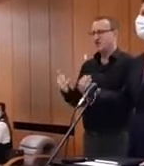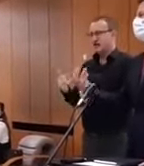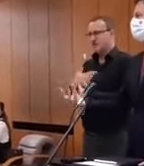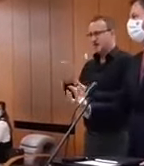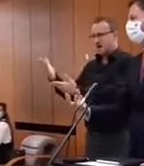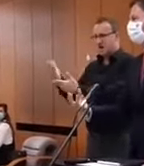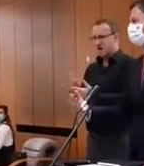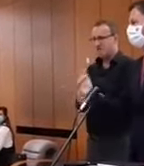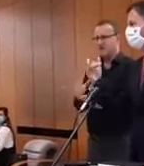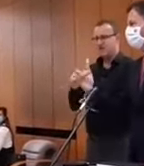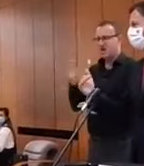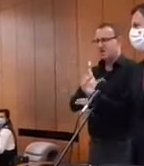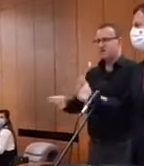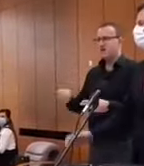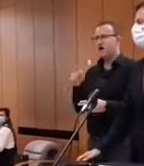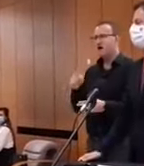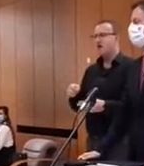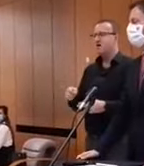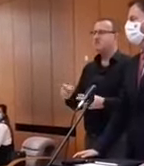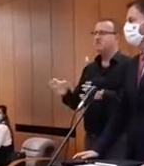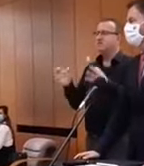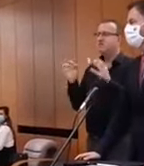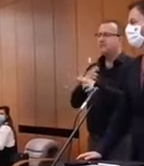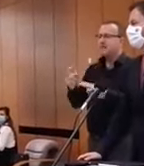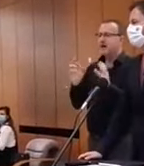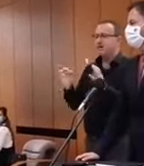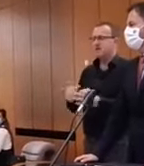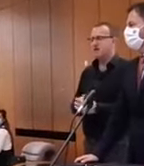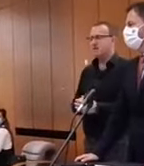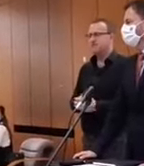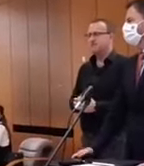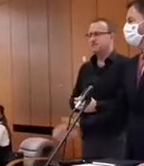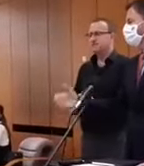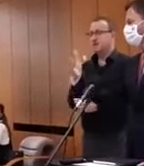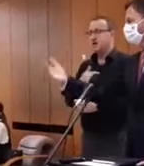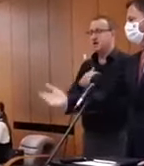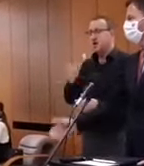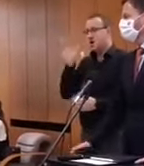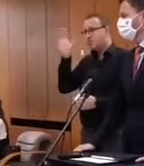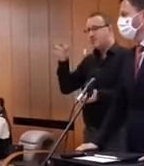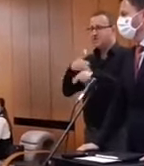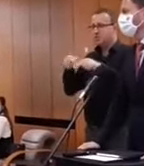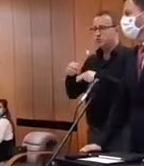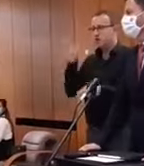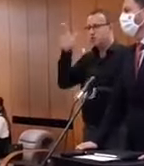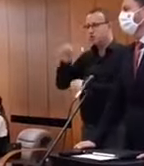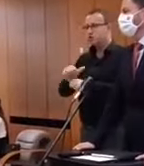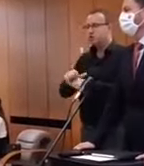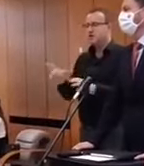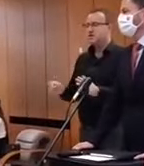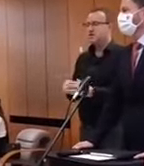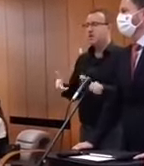dnes na stole, nesplňa tie parametre tej plnej kvality. Takže ja si budem mať diskusiu budúci týždeň